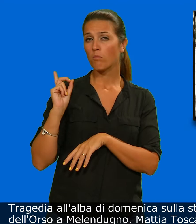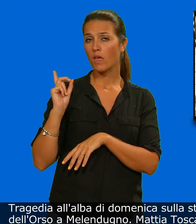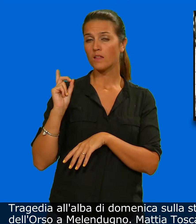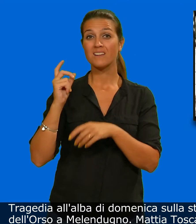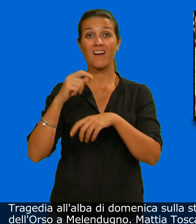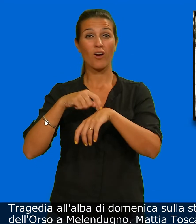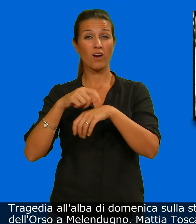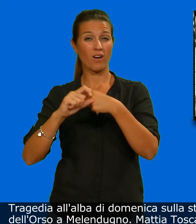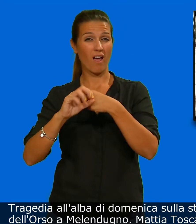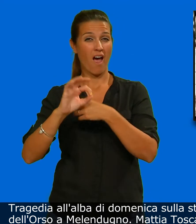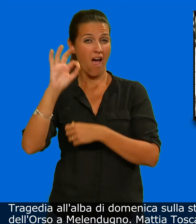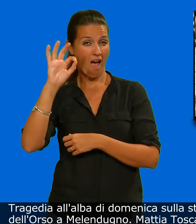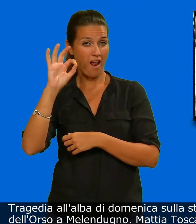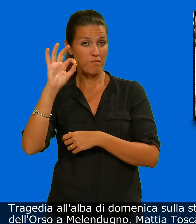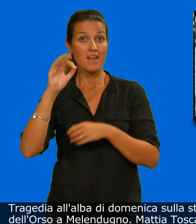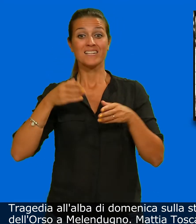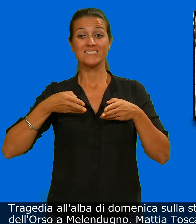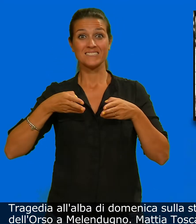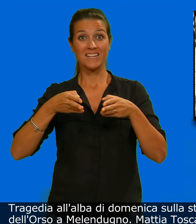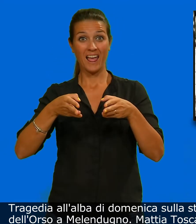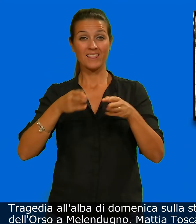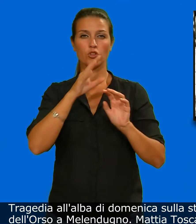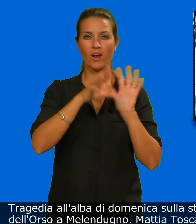strada che collega torre dell'orso a melendugno